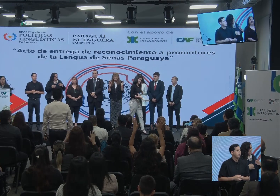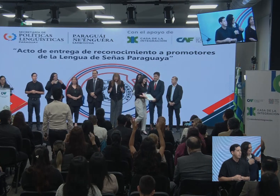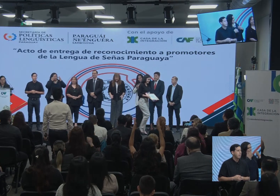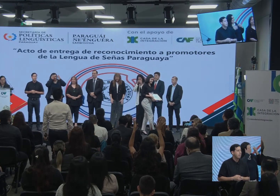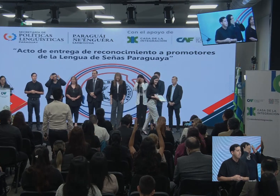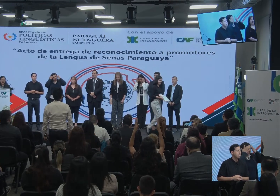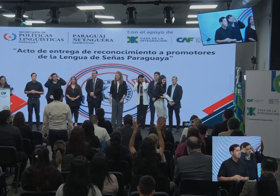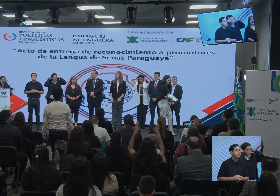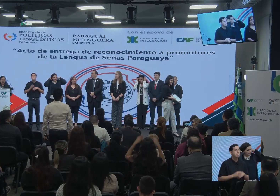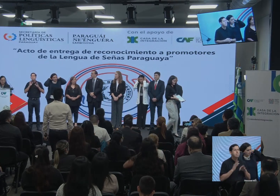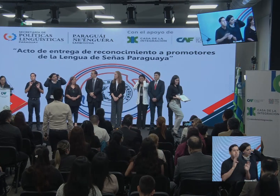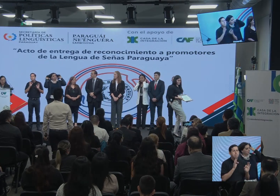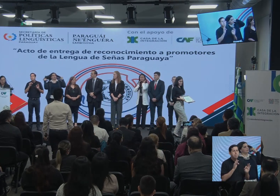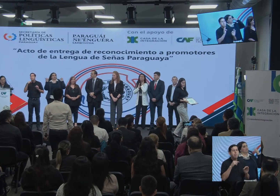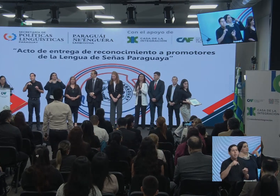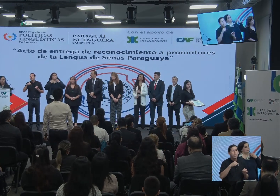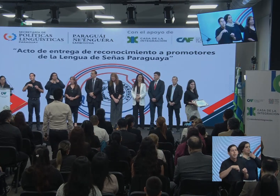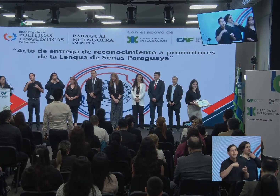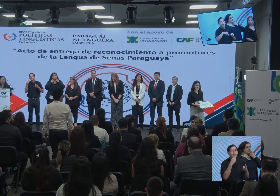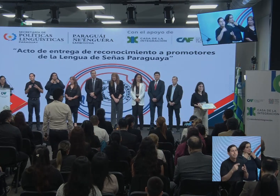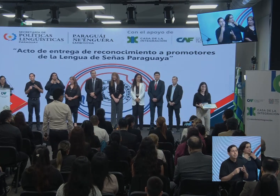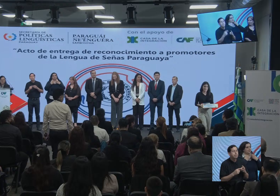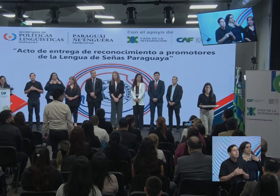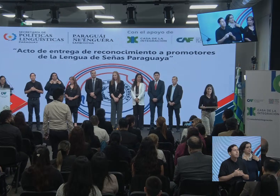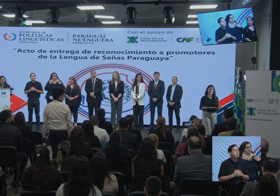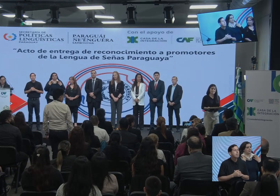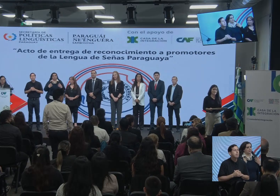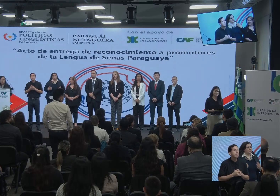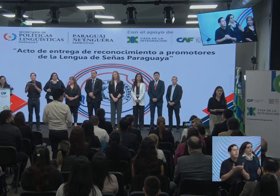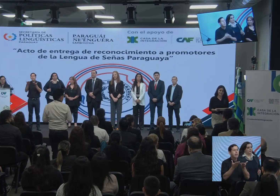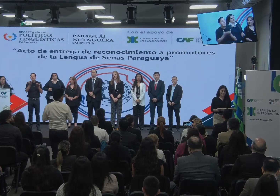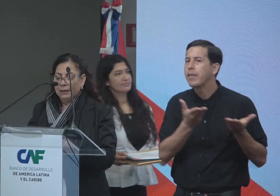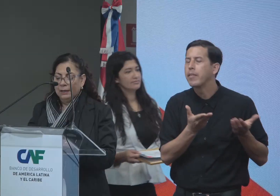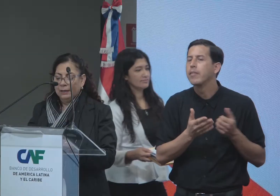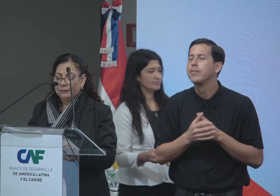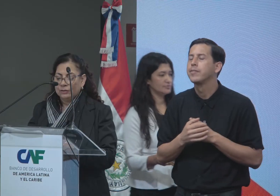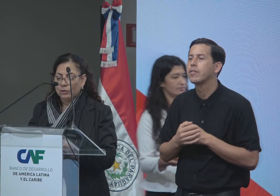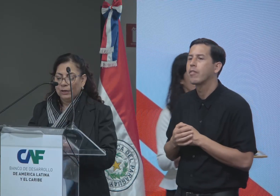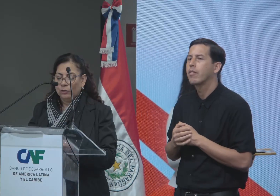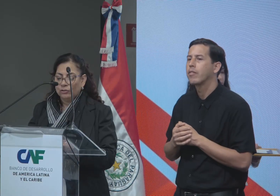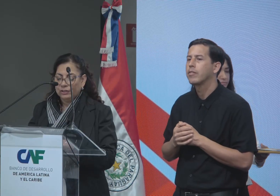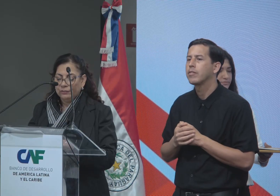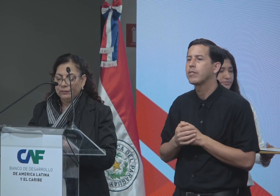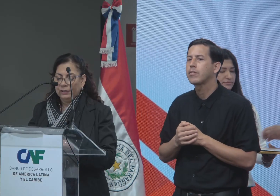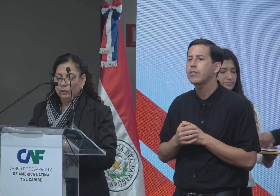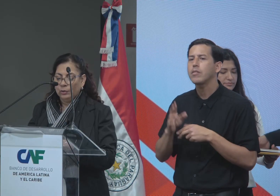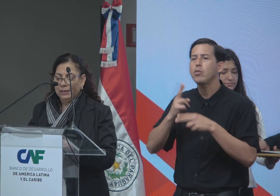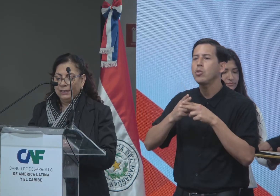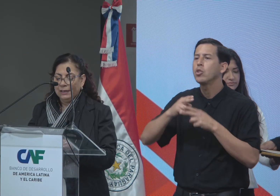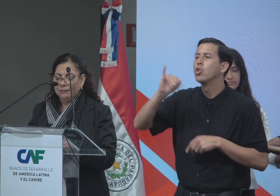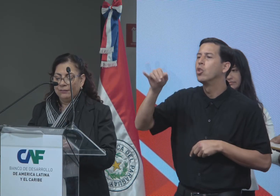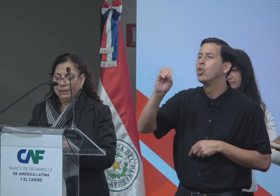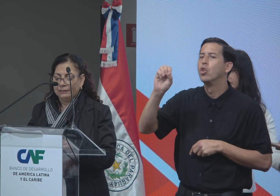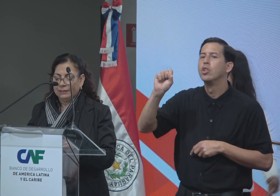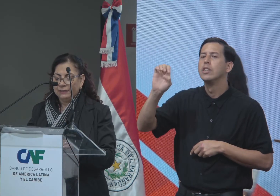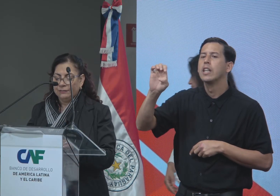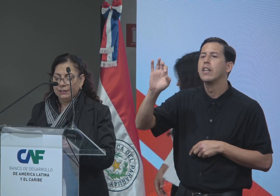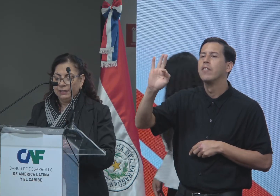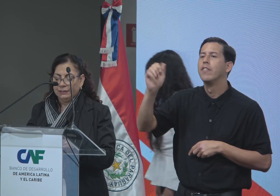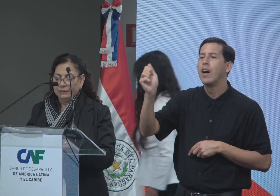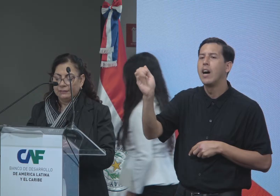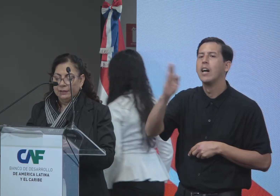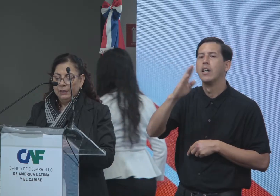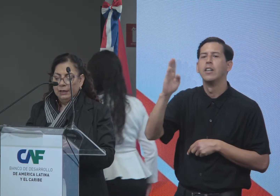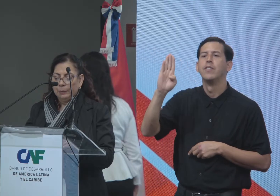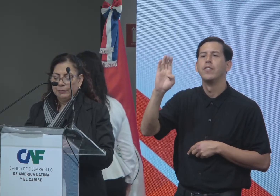A continuación, convocamos al escenario a la señora Josefa Noelia Beatriz